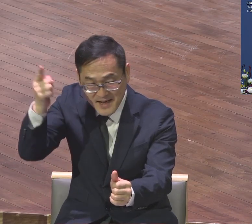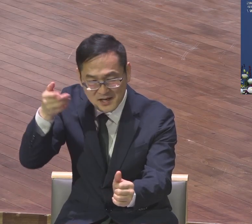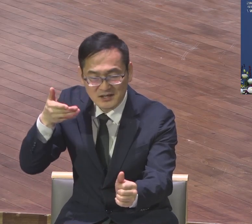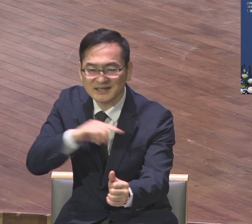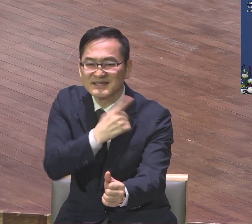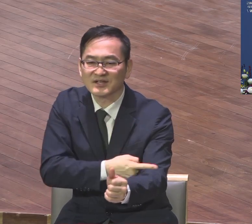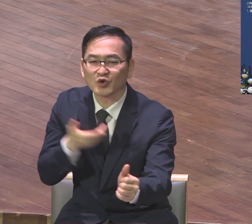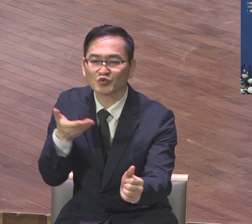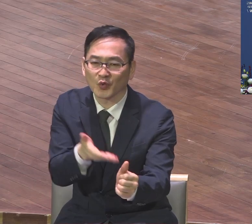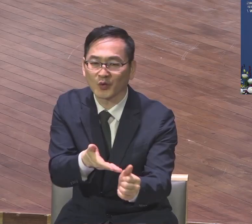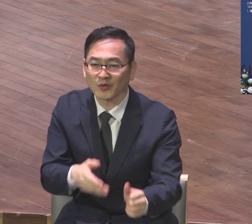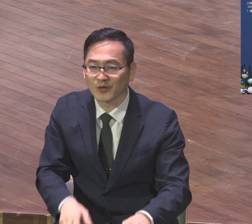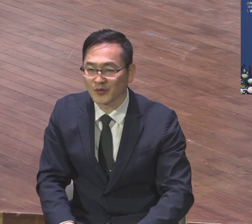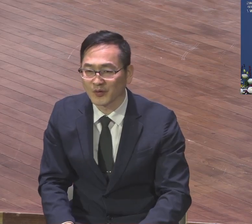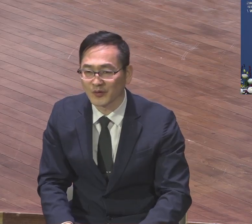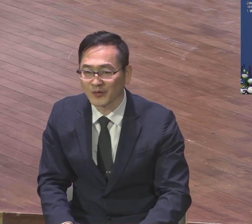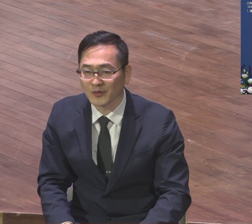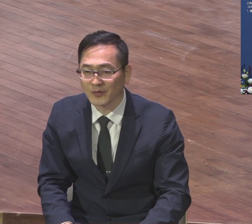조금만 생각해 보세요.